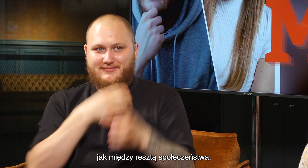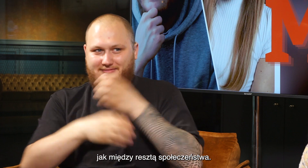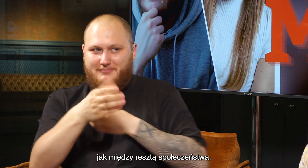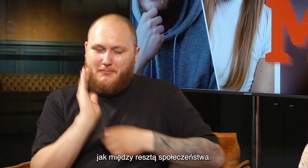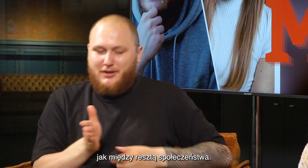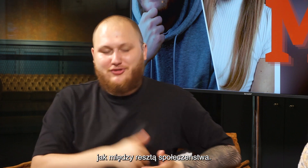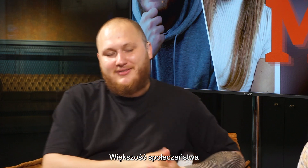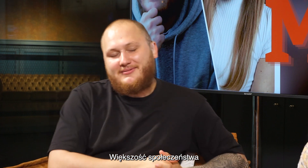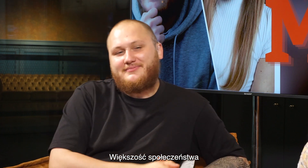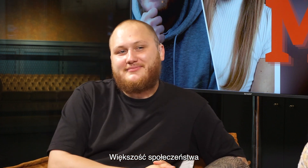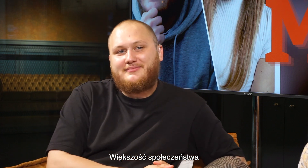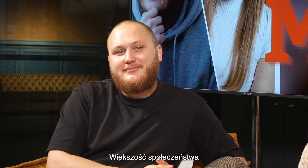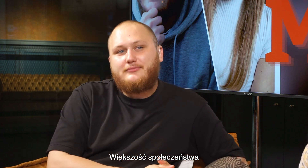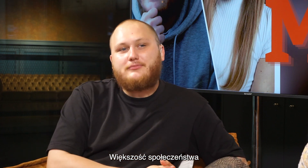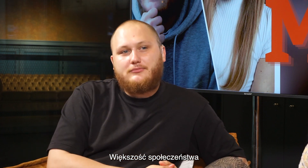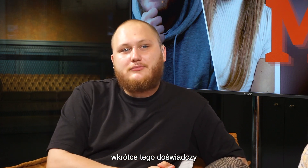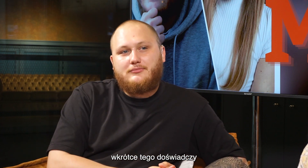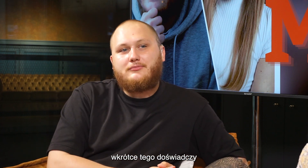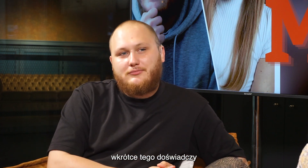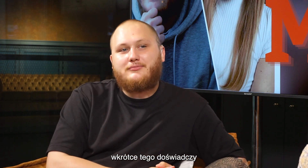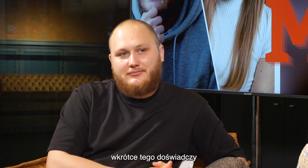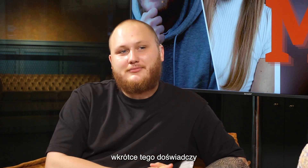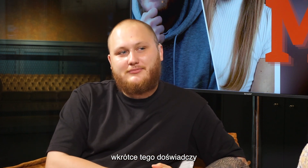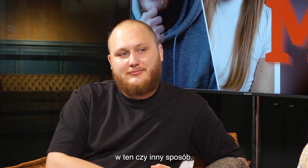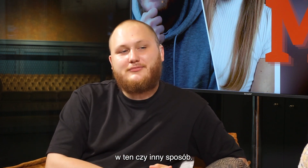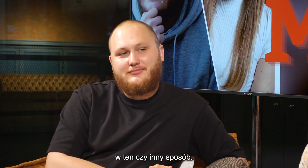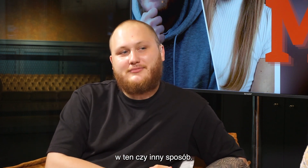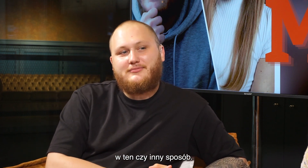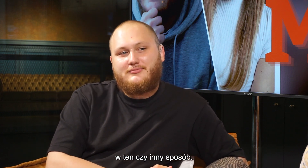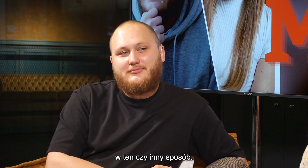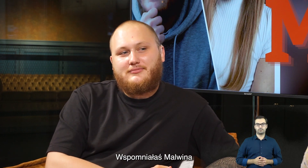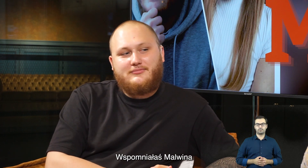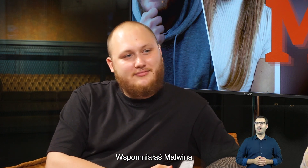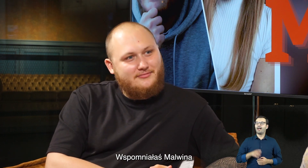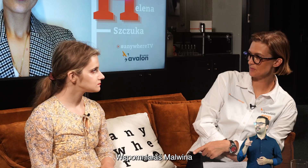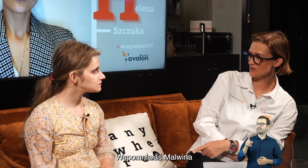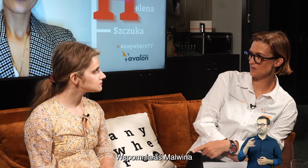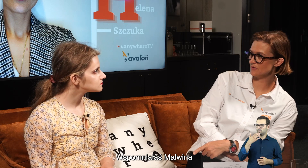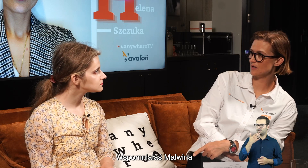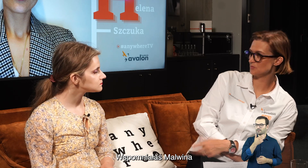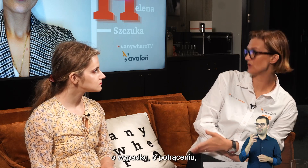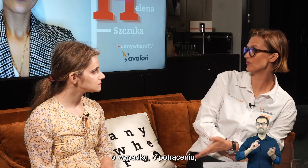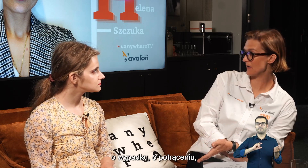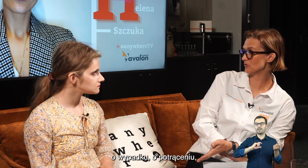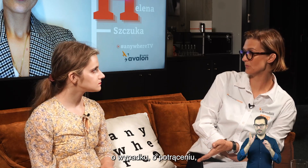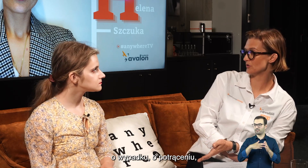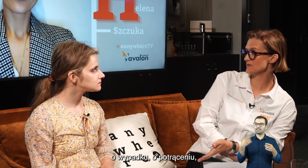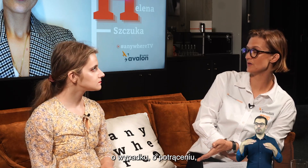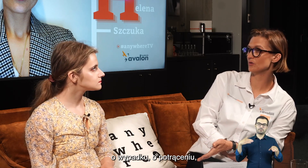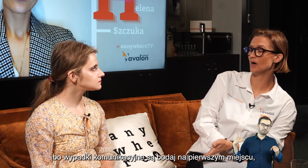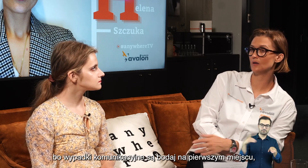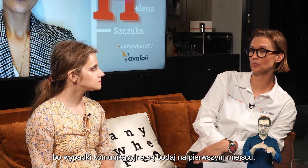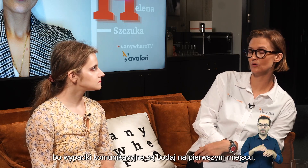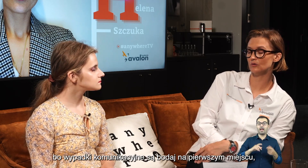między resztą społeczeństwa, że większość społeczeństwa i tak wkrótce tego doświadczy w ten czy inny sposób. Bo ty wspomniałaś, Malwina, na przykład o wypadku,